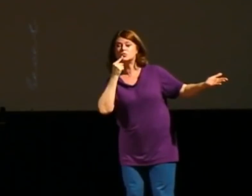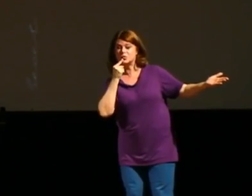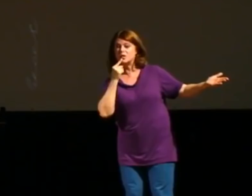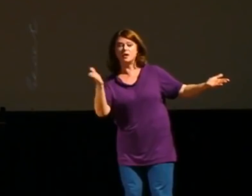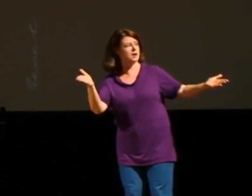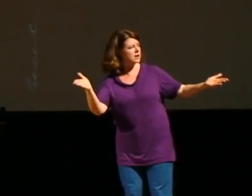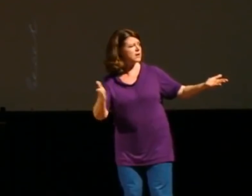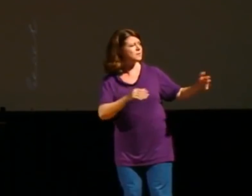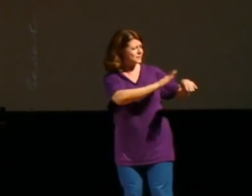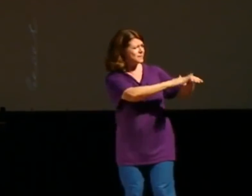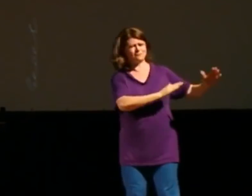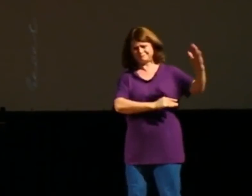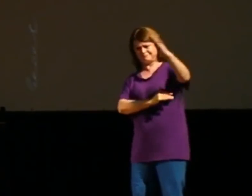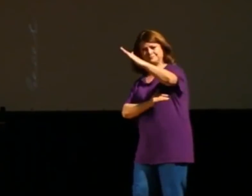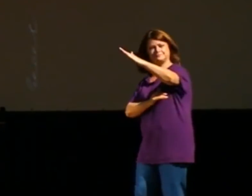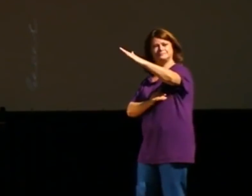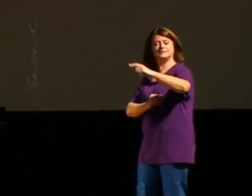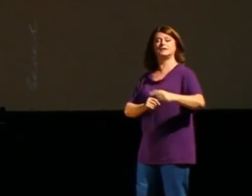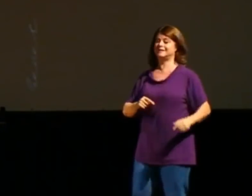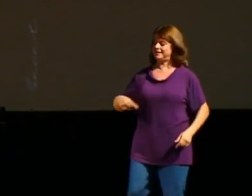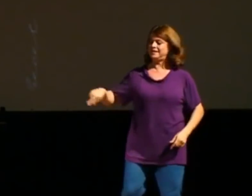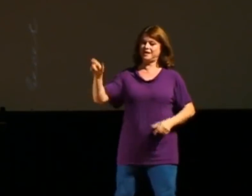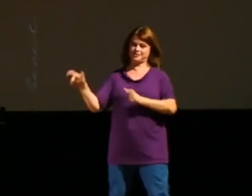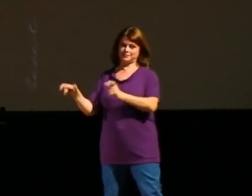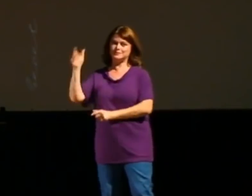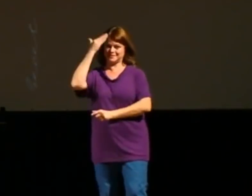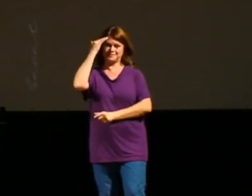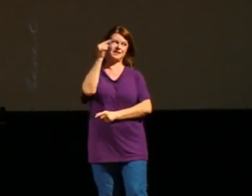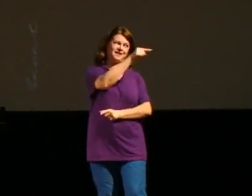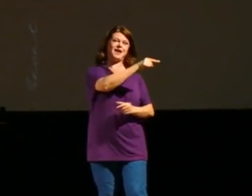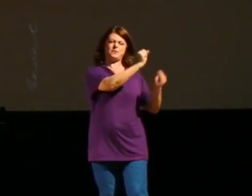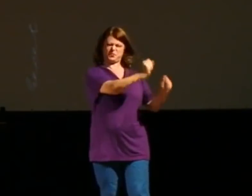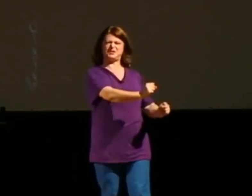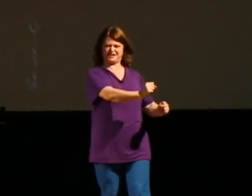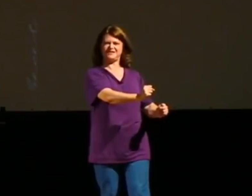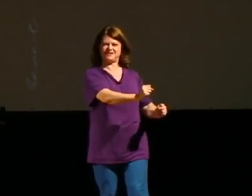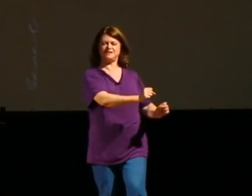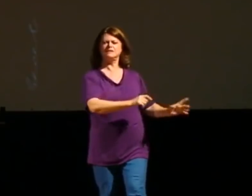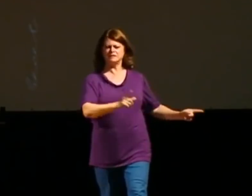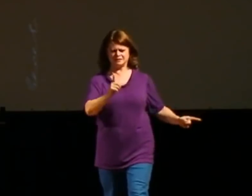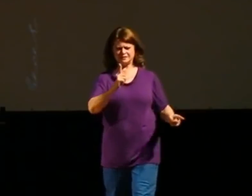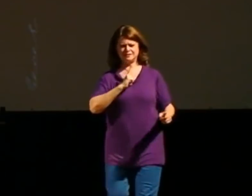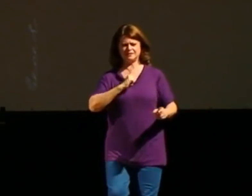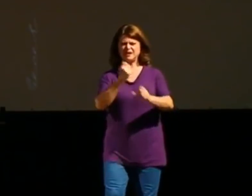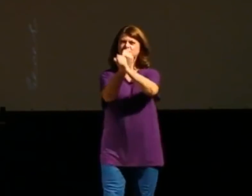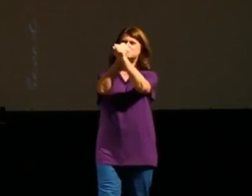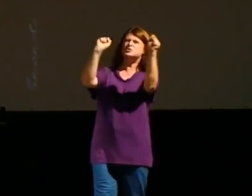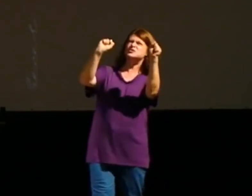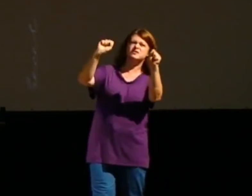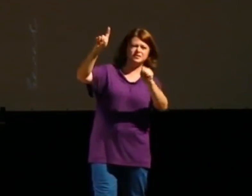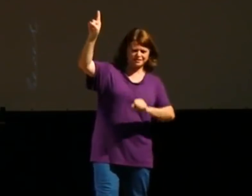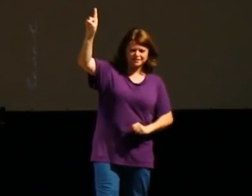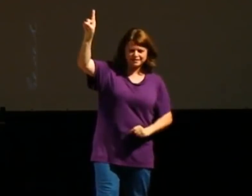alguma coisa impossível ao Senhor? Ao Rei da Glória? Há alguma coisa impossível para que Deus? Não há